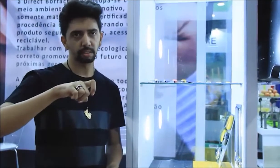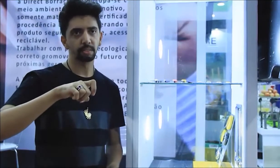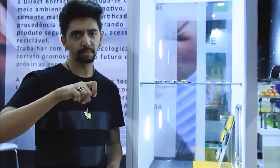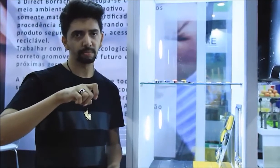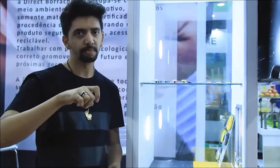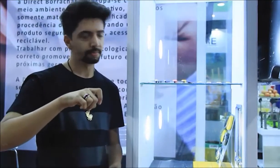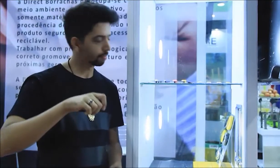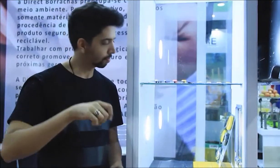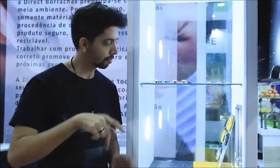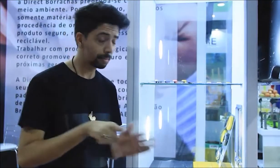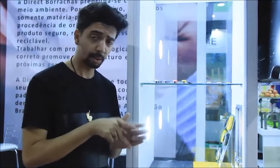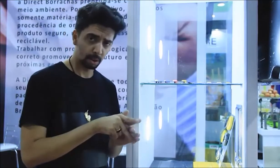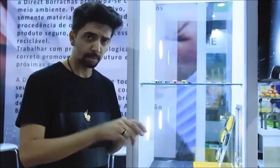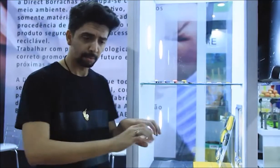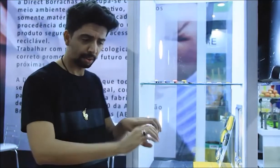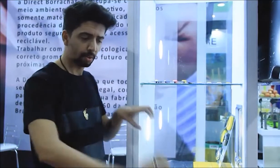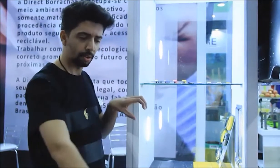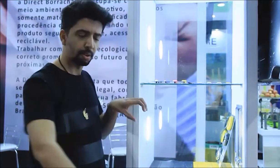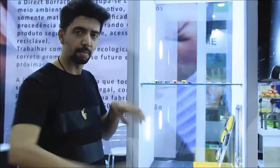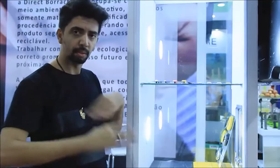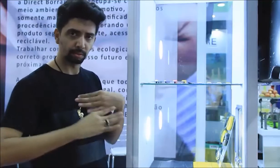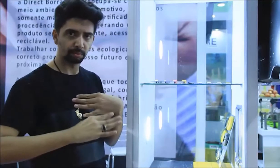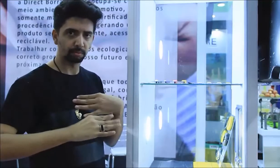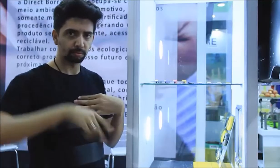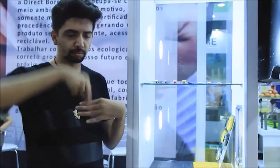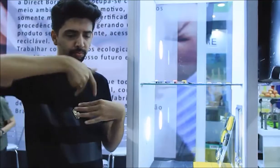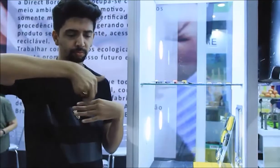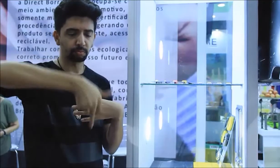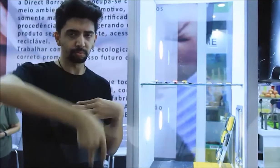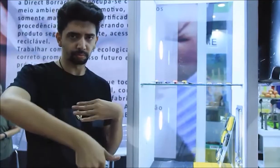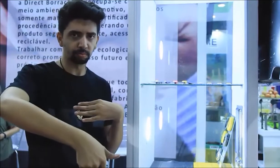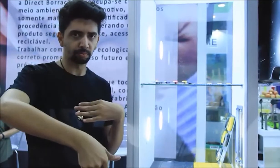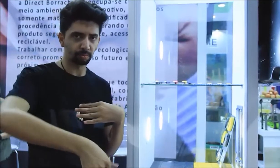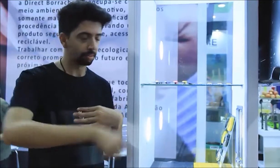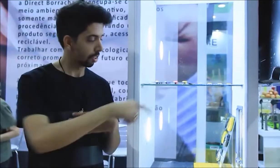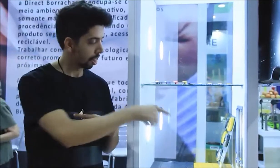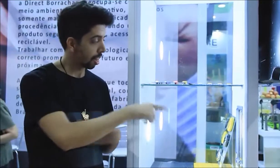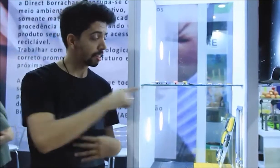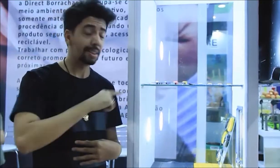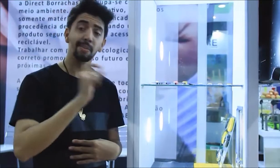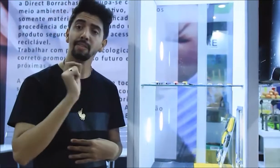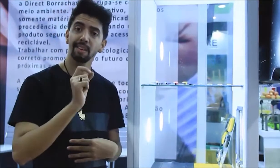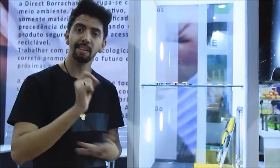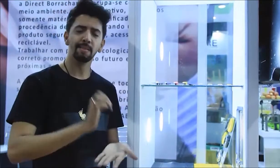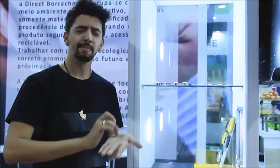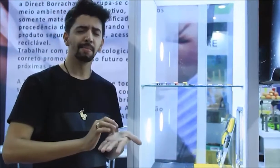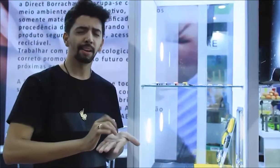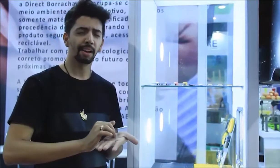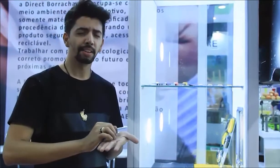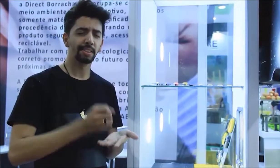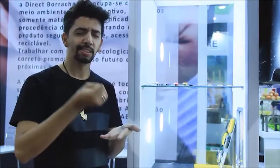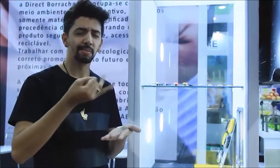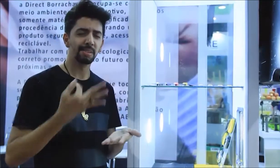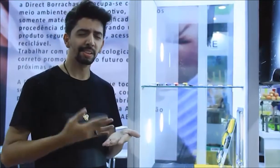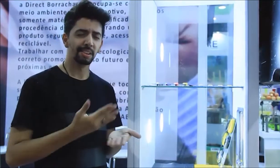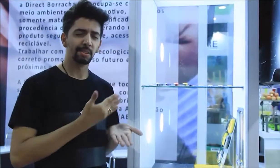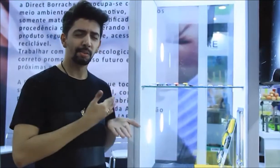corrimão, que lá nós temos a escrita em braille sobre o início e